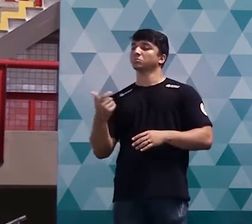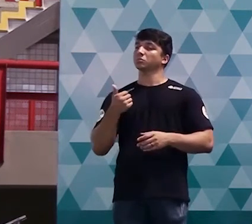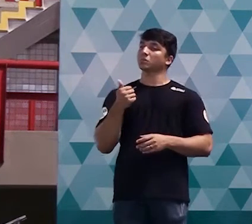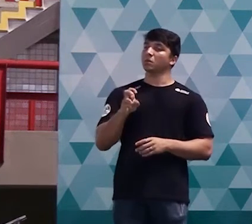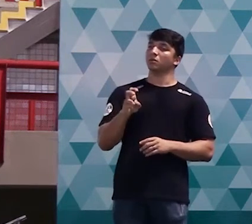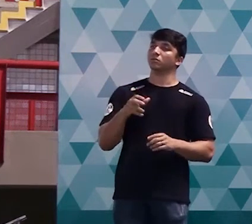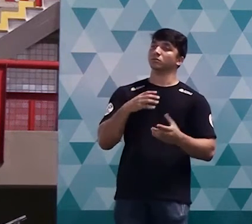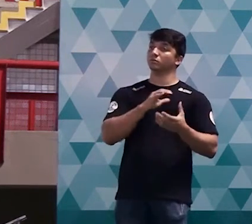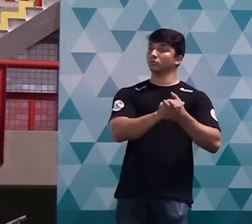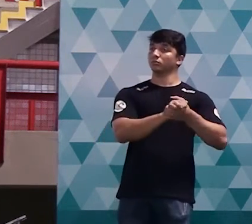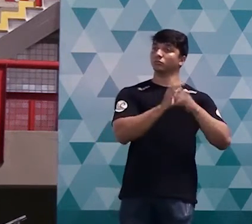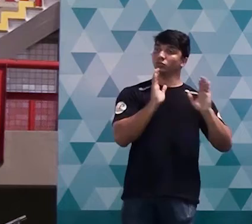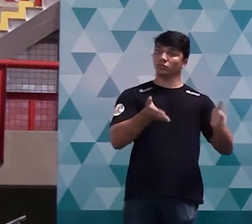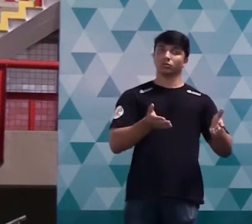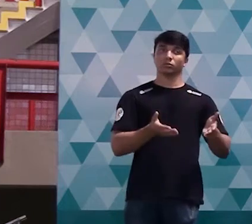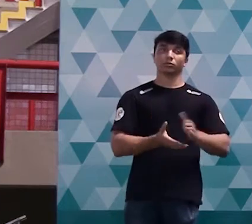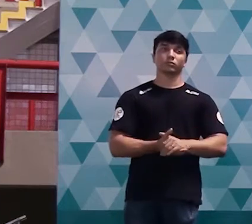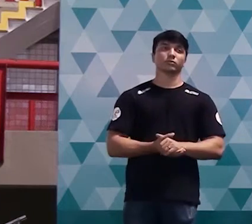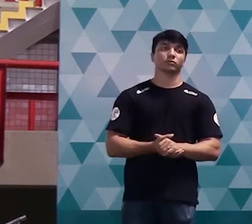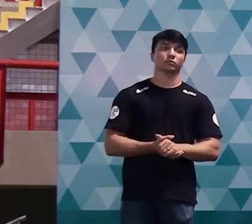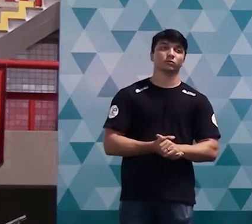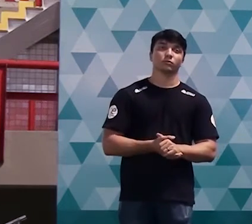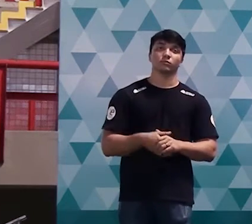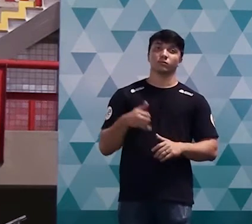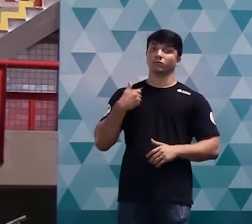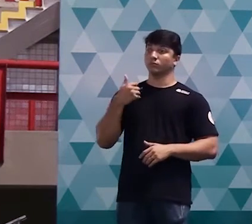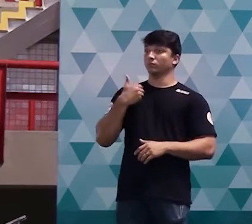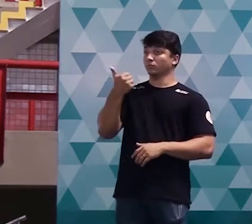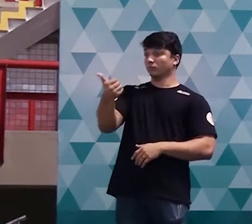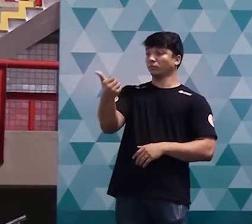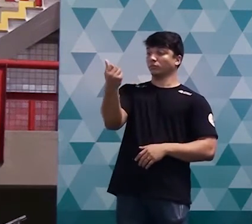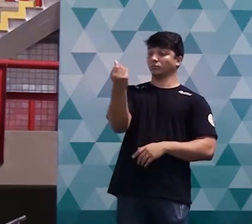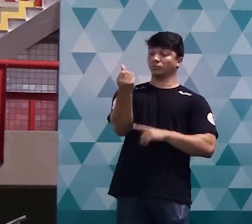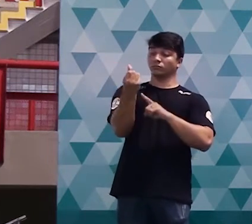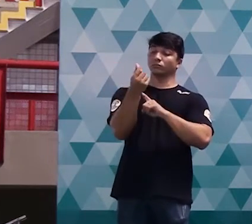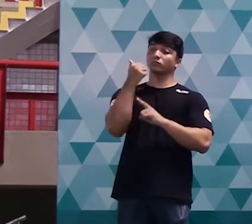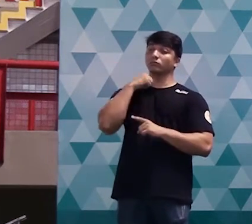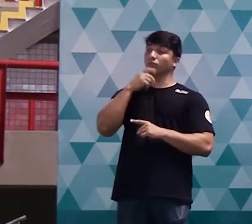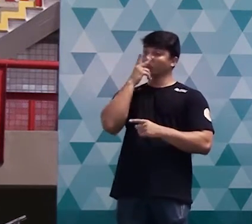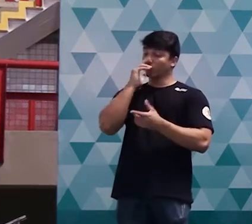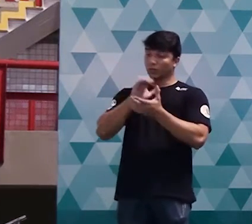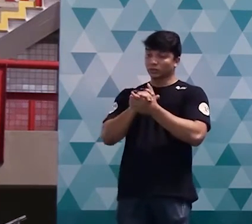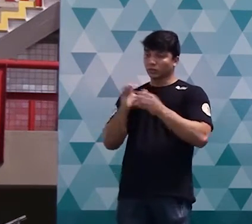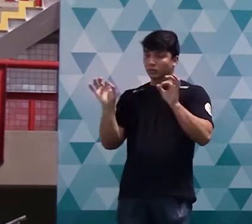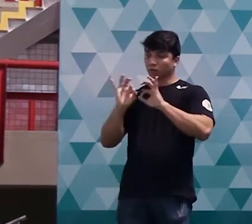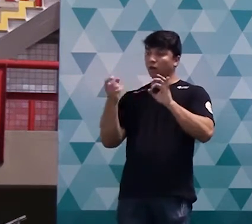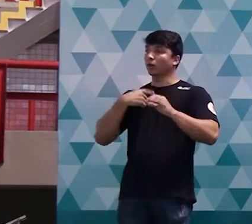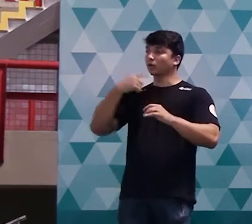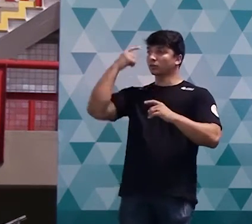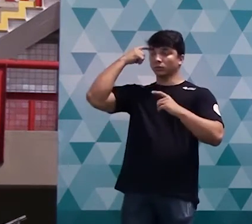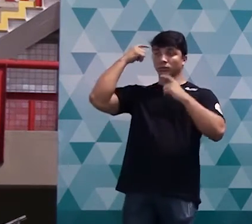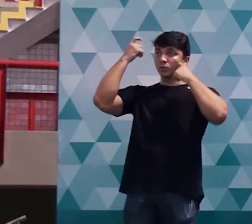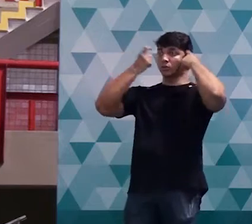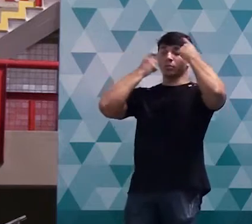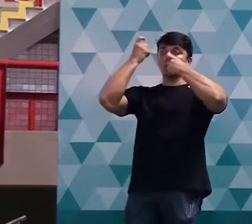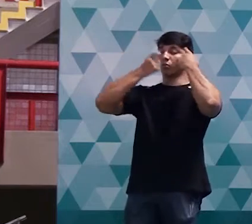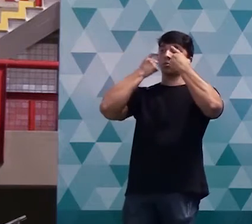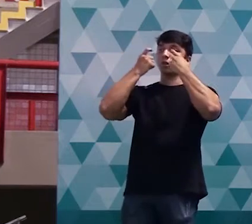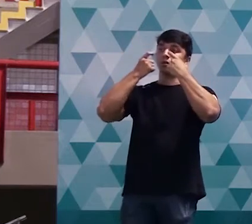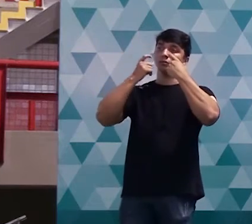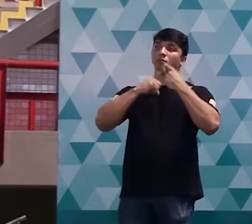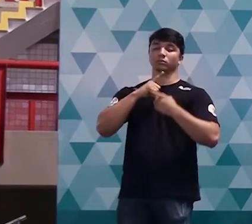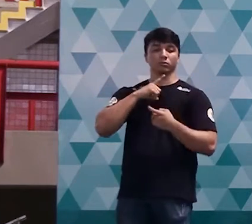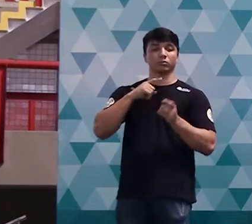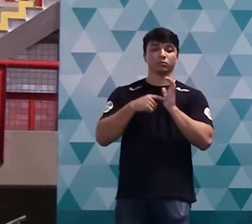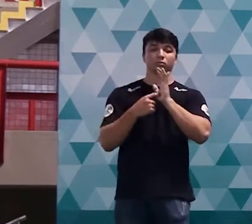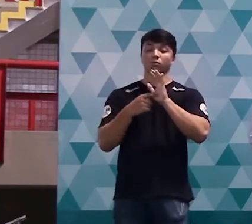15 anos. Com 16 anos, uma menina que não casava, os pais já ficavam desesperados. Eu botei uma questão aí para